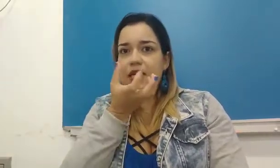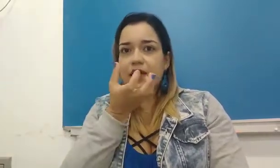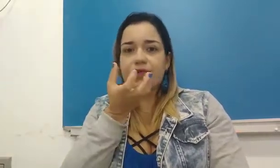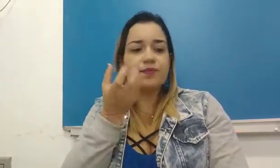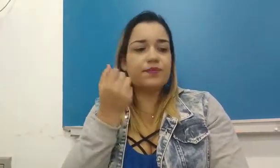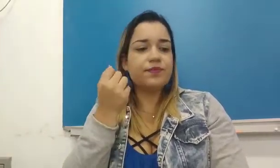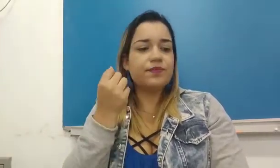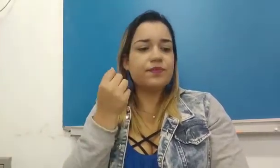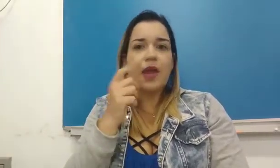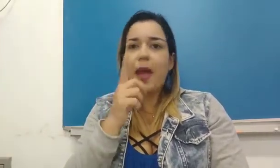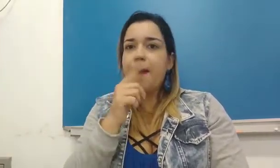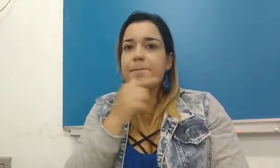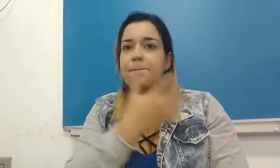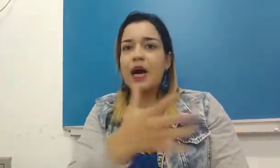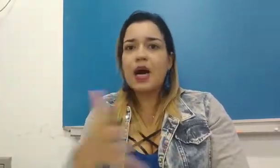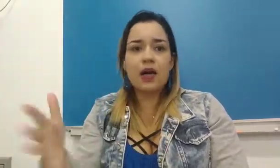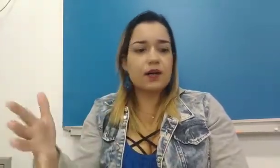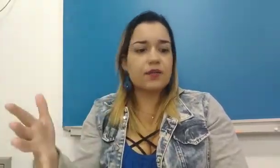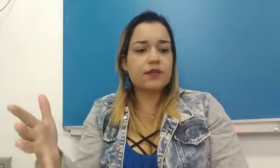macieira, mar,